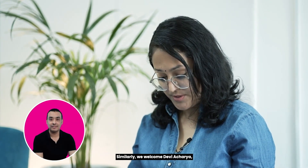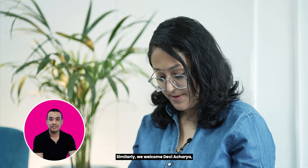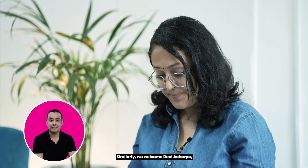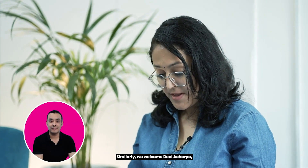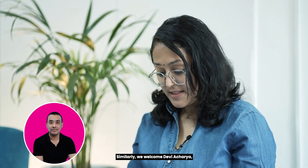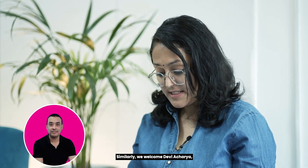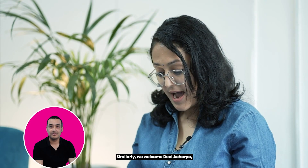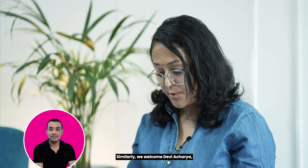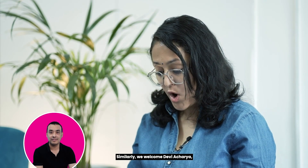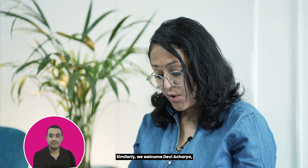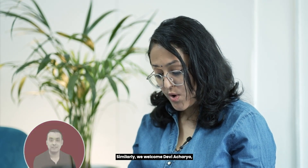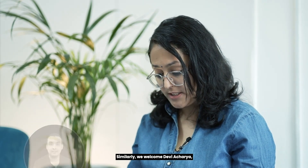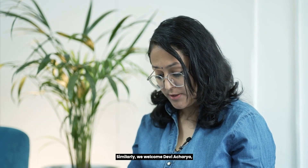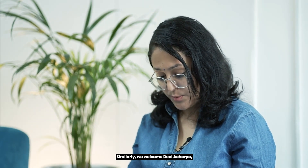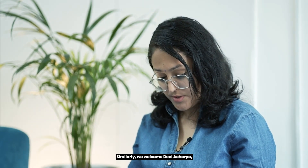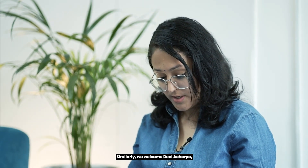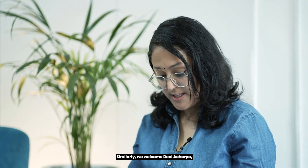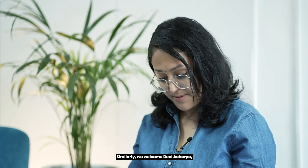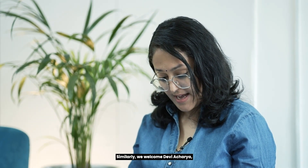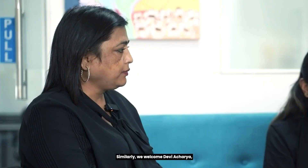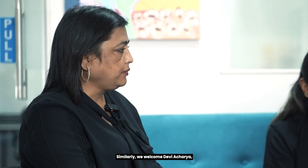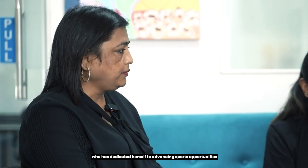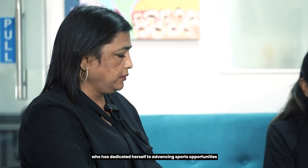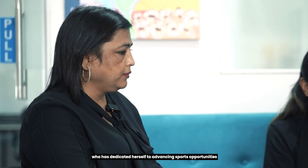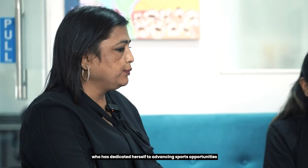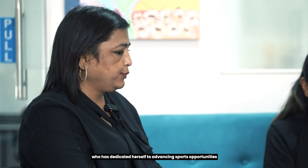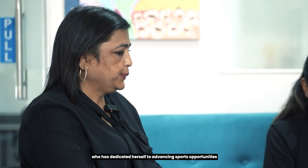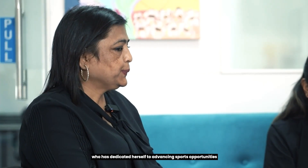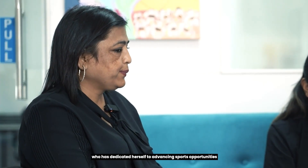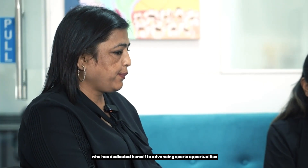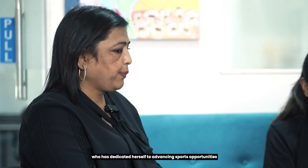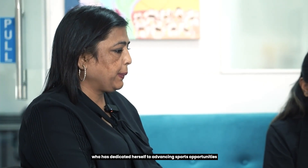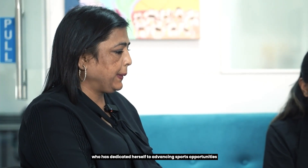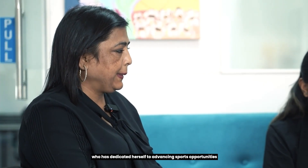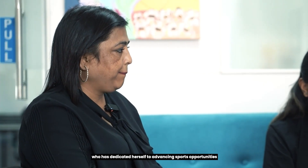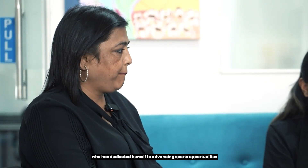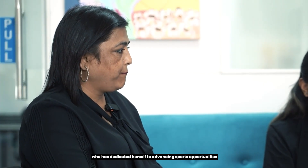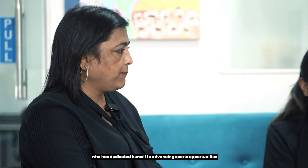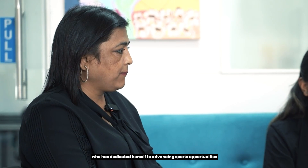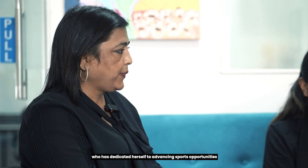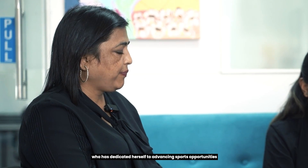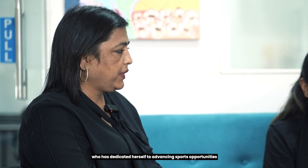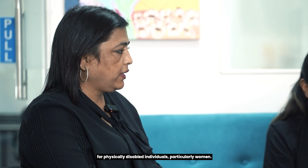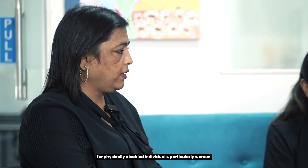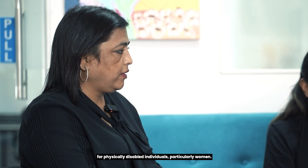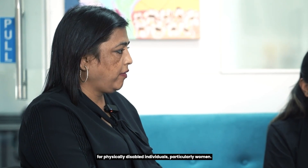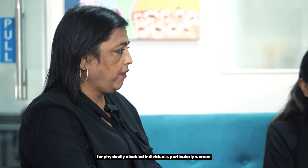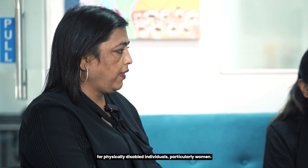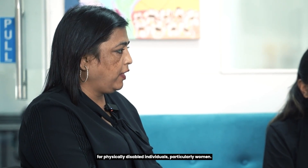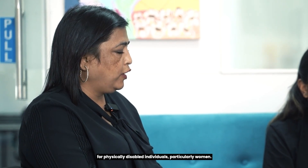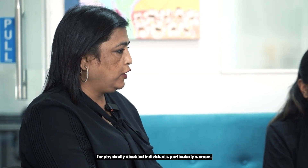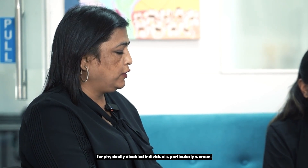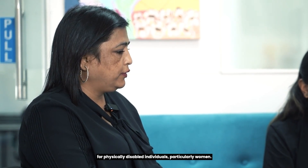हामीसँग हुनुहुन्छ। त्यस्तै हाम्रो अर्को अतिथि हुनुहुन्छ देवी आचार्य, अपाङ्गता भएका व्यक्तिको खेलकुदको क्षेत्रमा काम